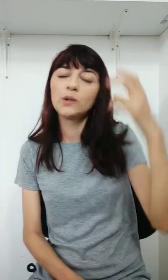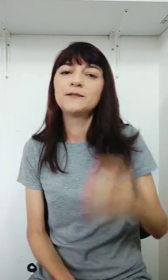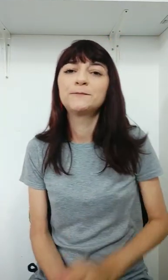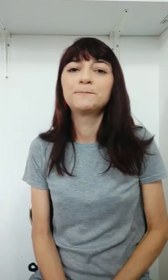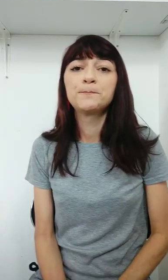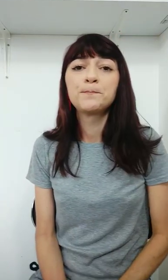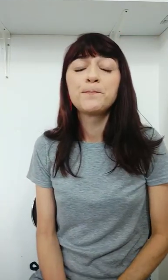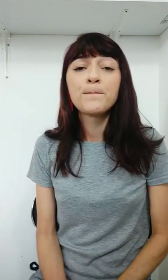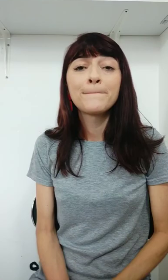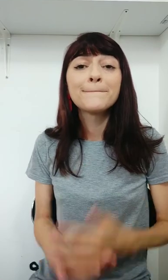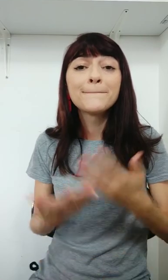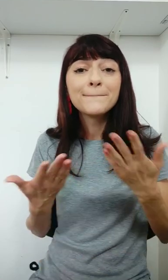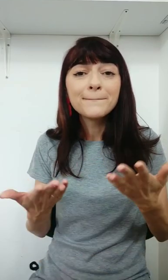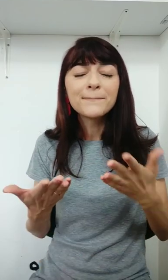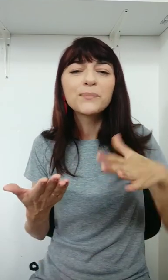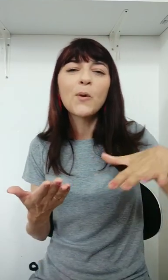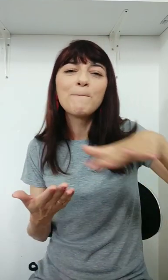esse é o sinal de cultura, ok?